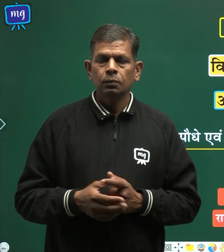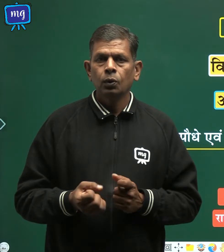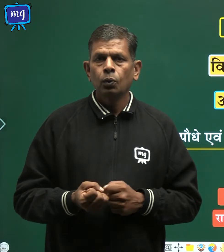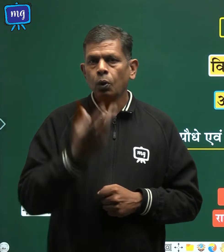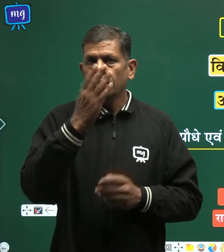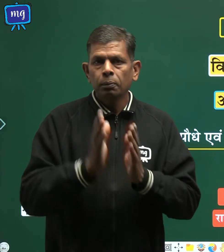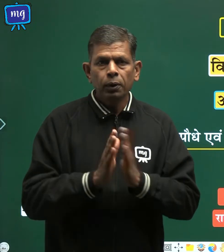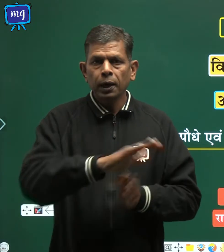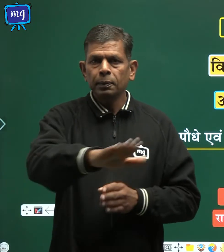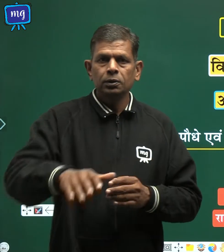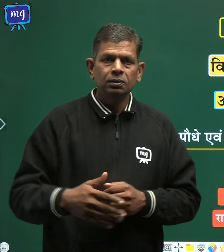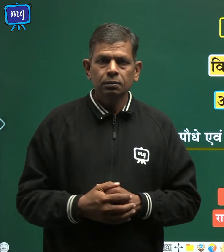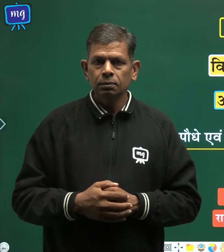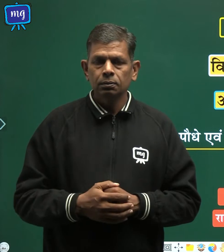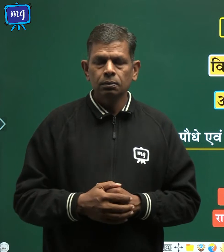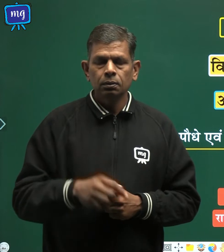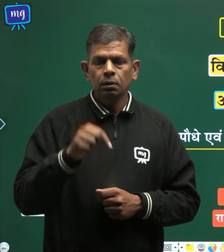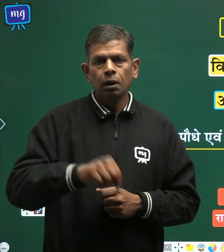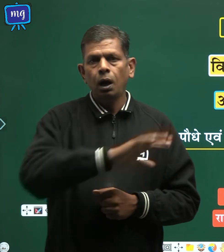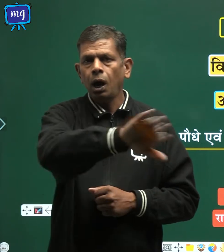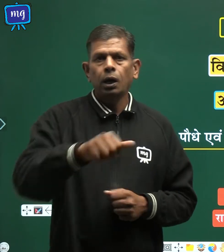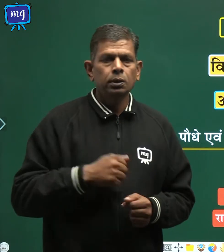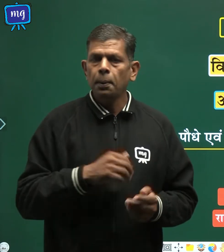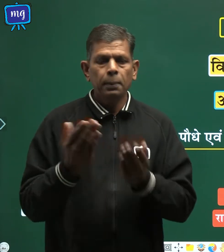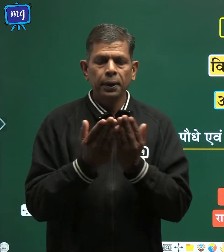गुड मॉर्निंग बच्चों। आज हम पढ़ेंगे